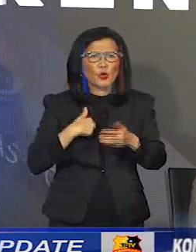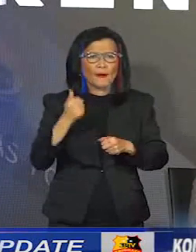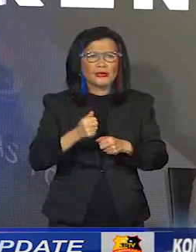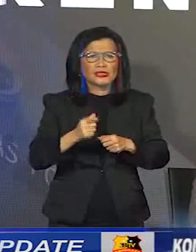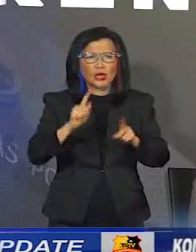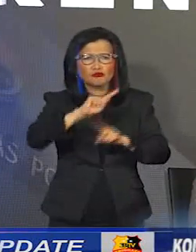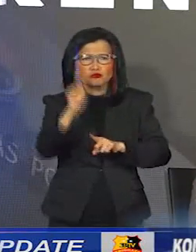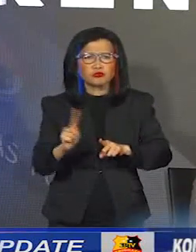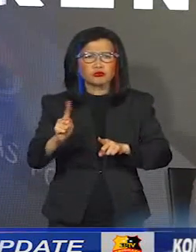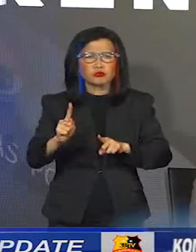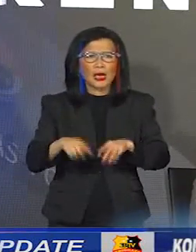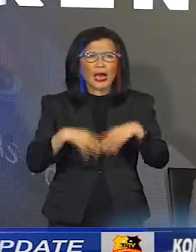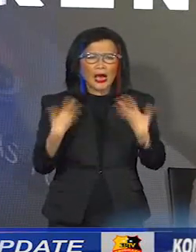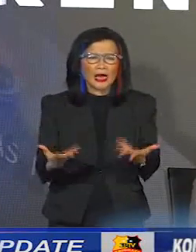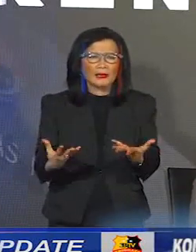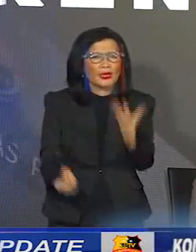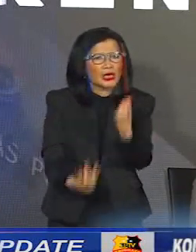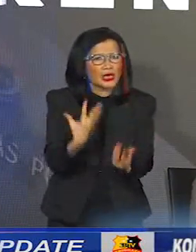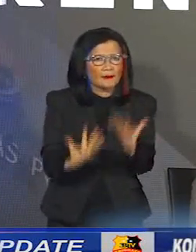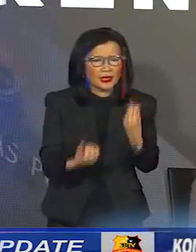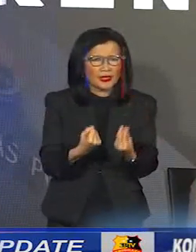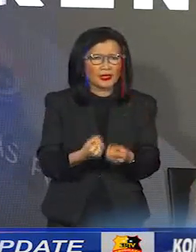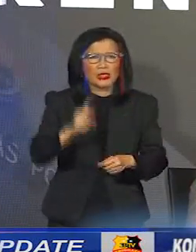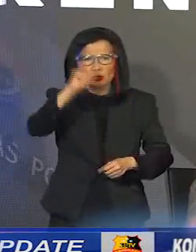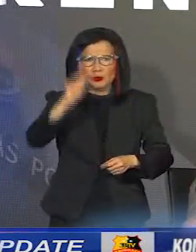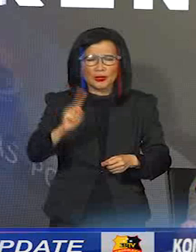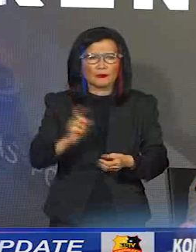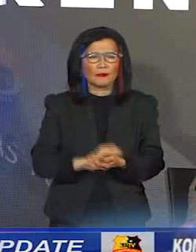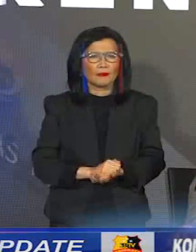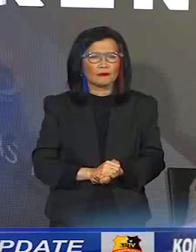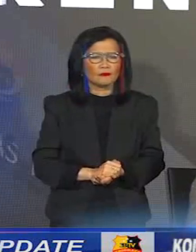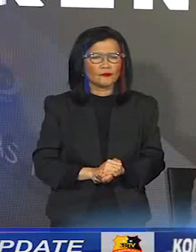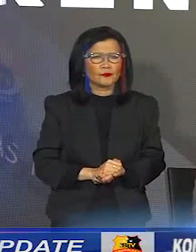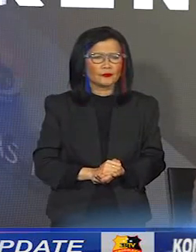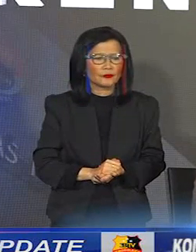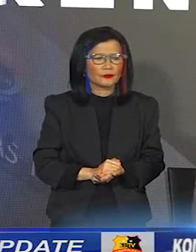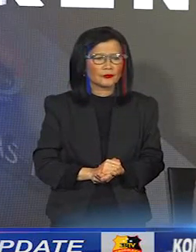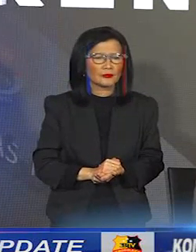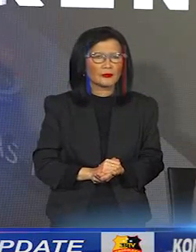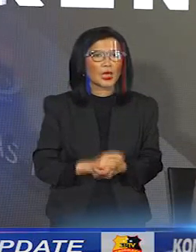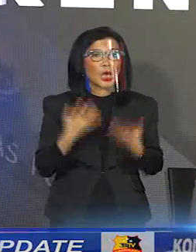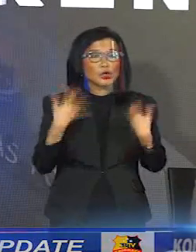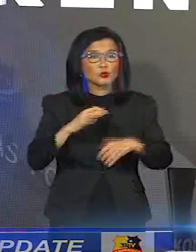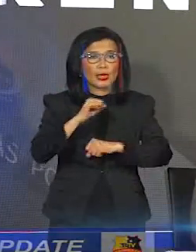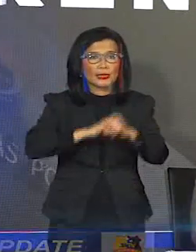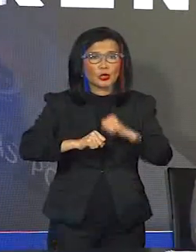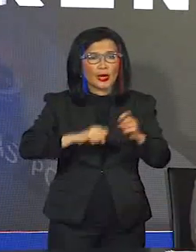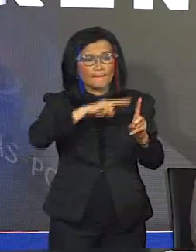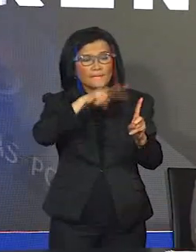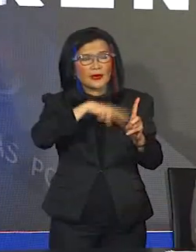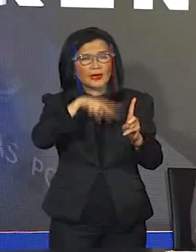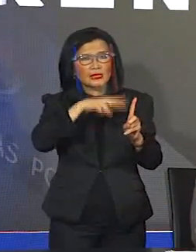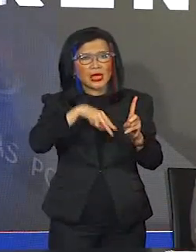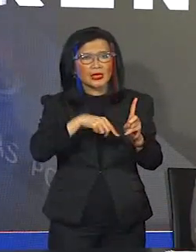menimbulkan induksi sehingga menyebabkan adanya kilatan cahaya. Kemudian telah dilakukan